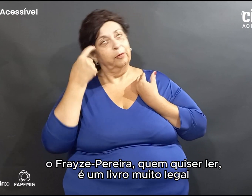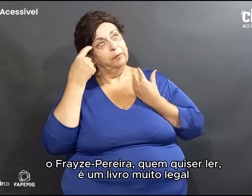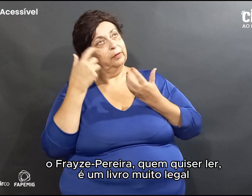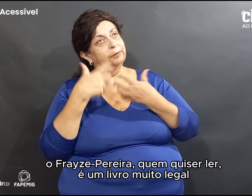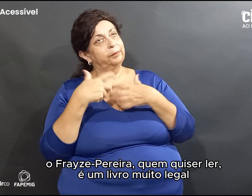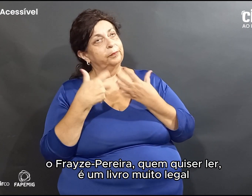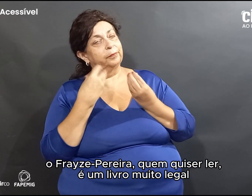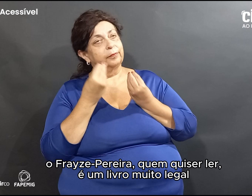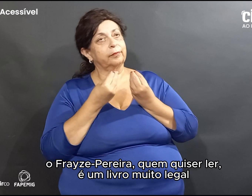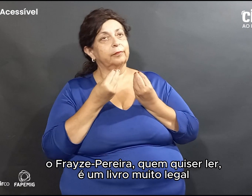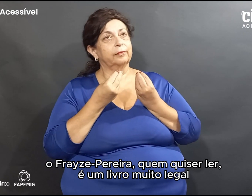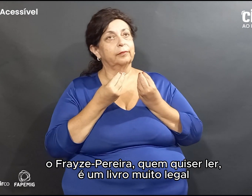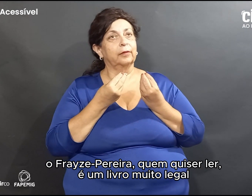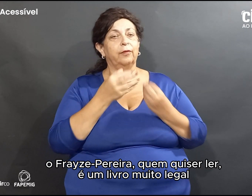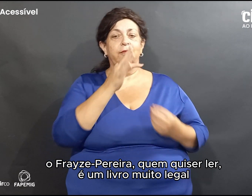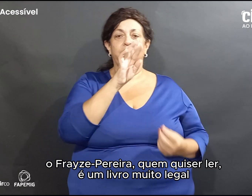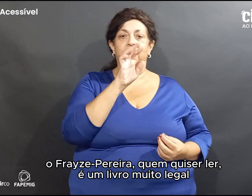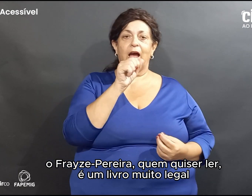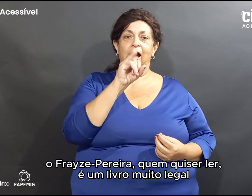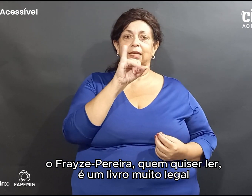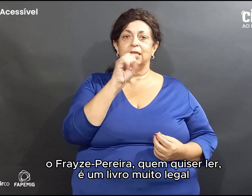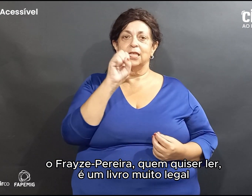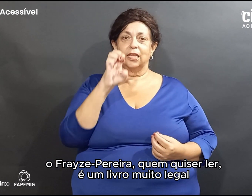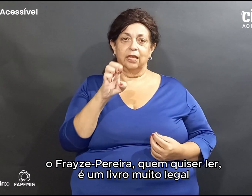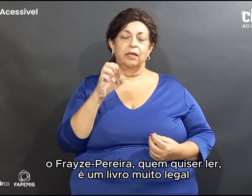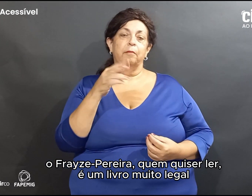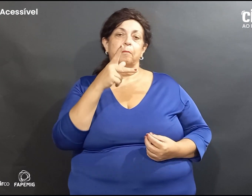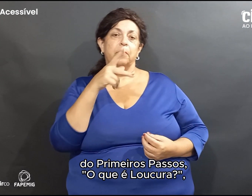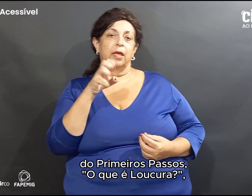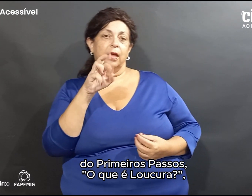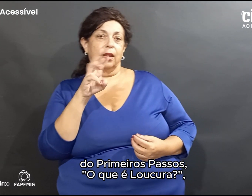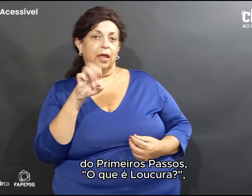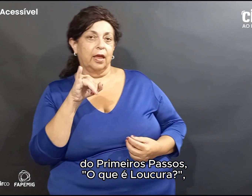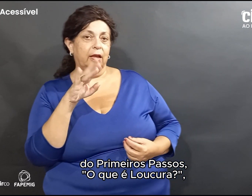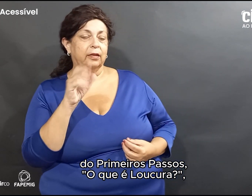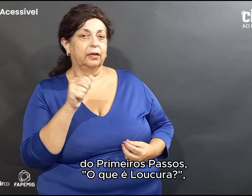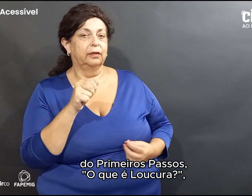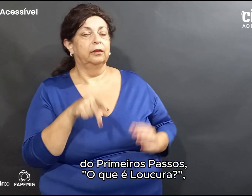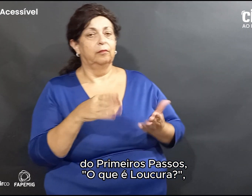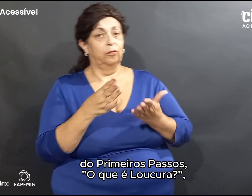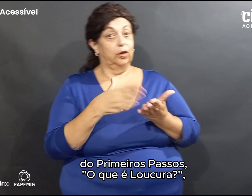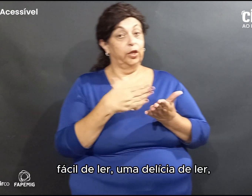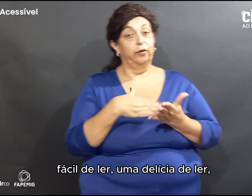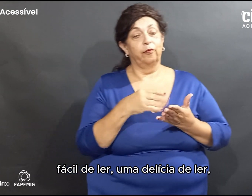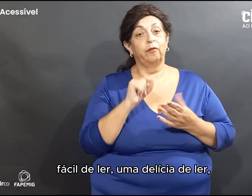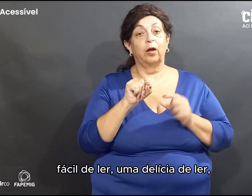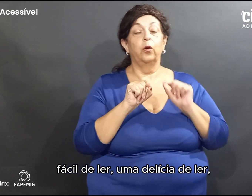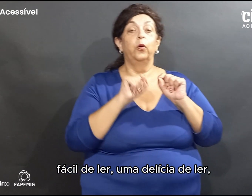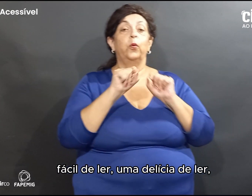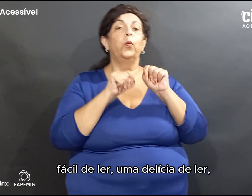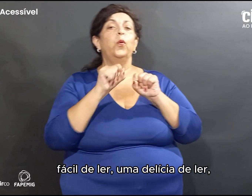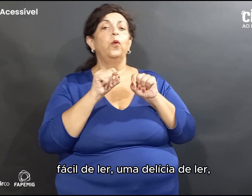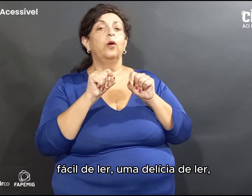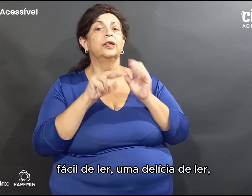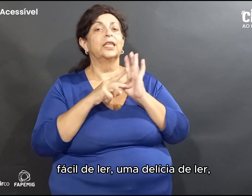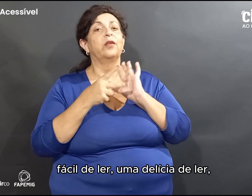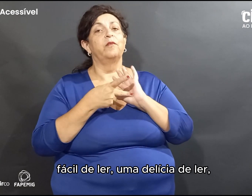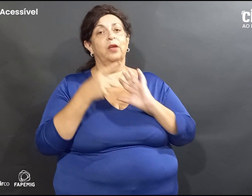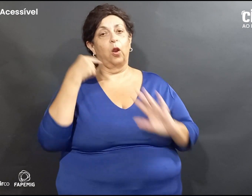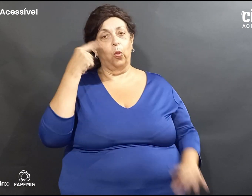o Frase Pereira, quem quiser ler, é um livro muito legal, dos primeiros passos, né, o que é loucura, fácil de ler, uma delícia de ler, e